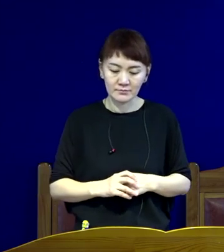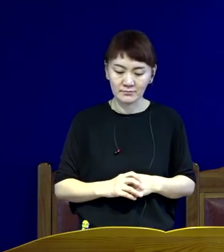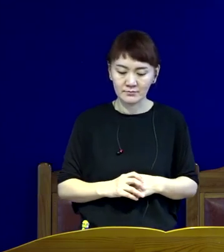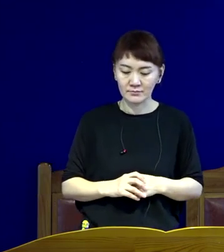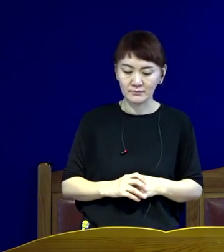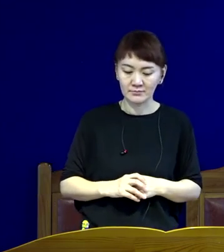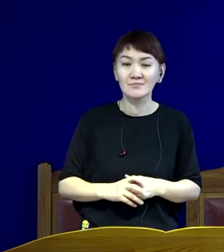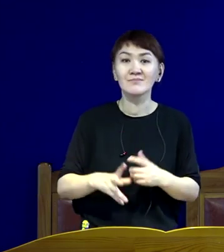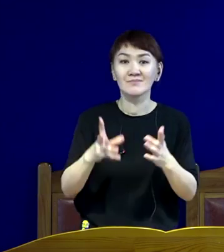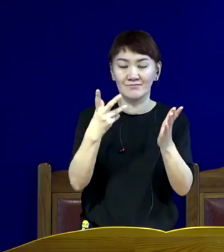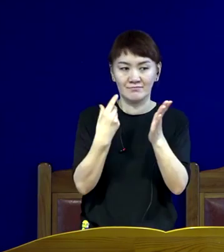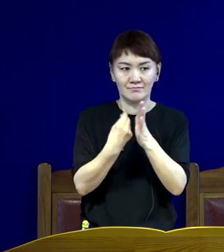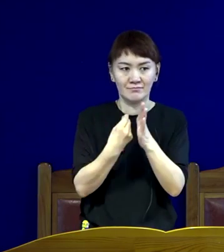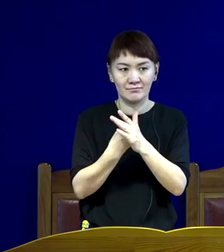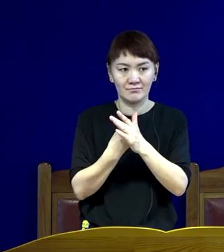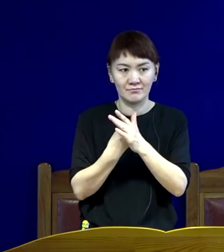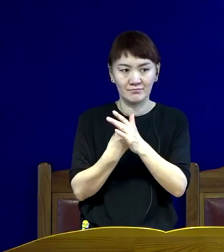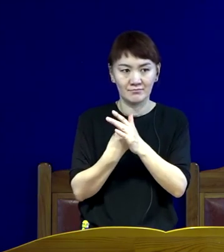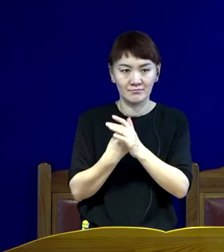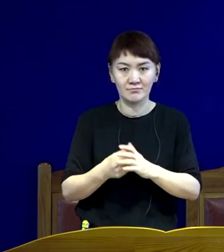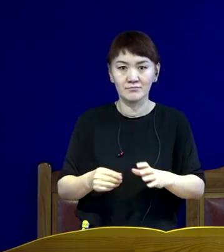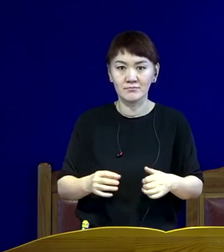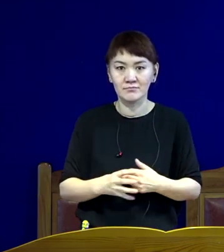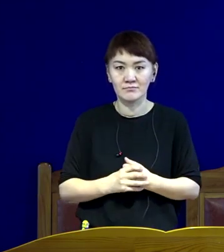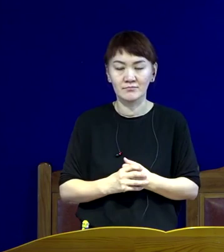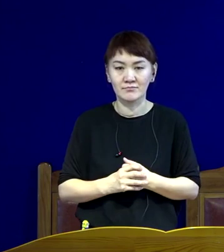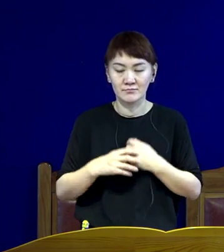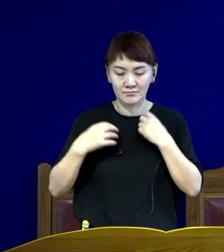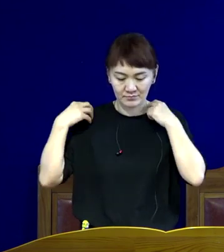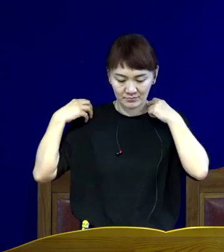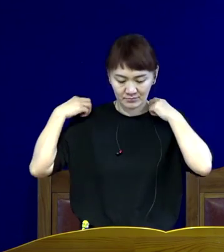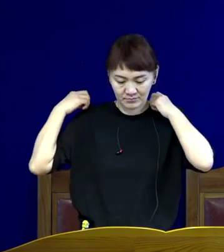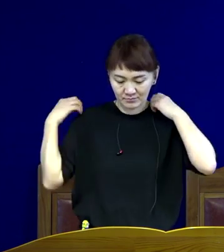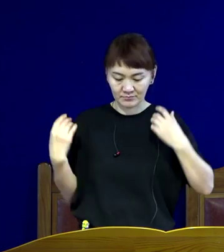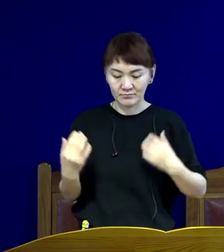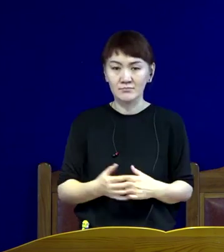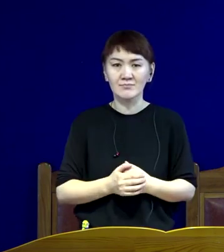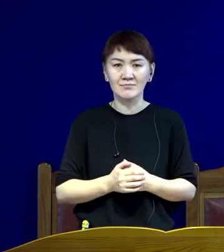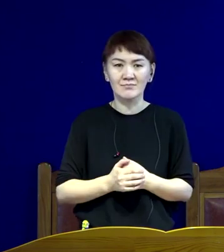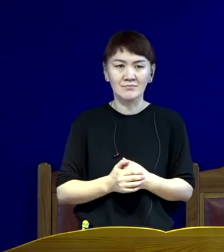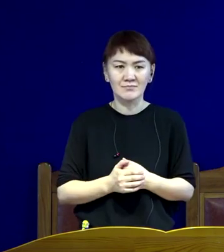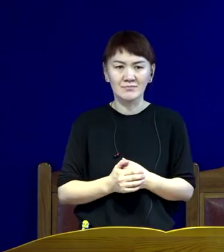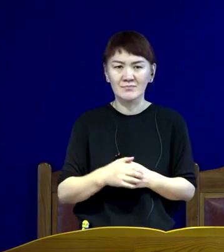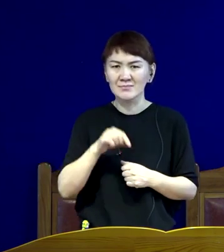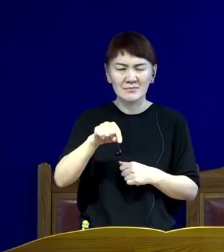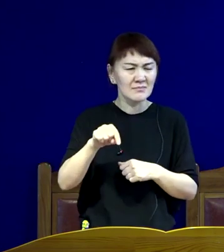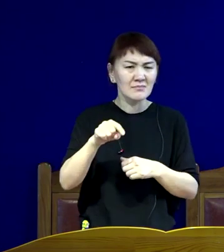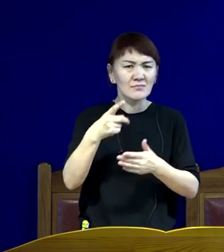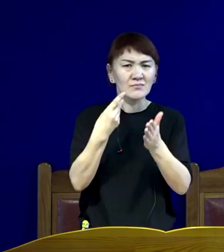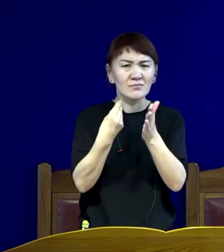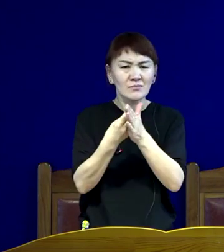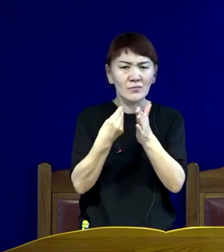коллига. Хоёр хүнд үүрэг гэж байгаа бас эрх гэж байгаа. Яагаад байн асуудал үүсдэгэ